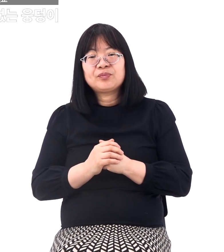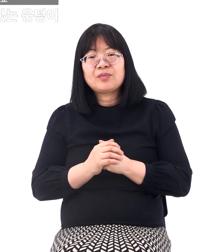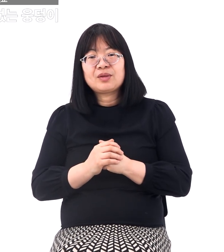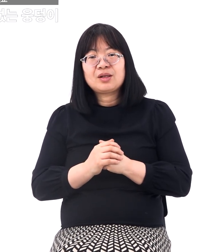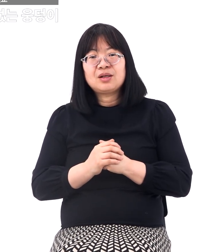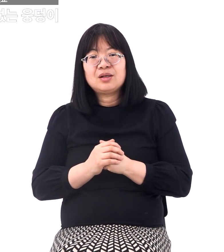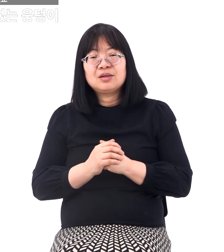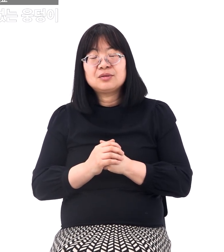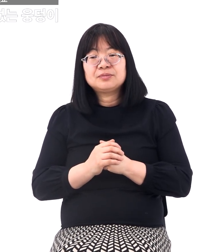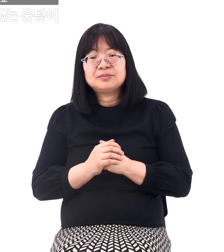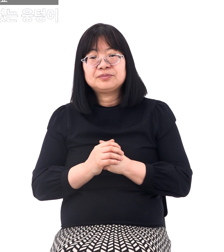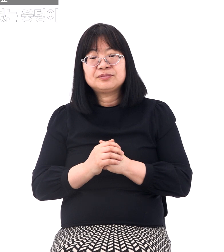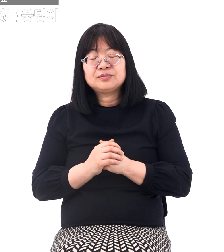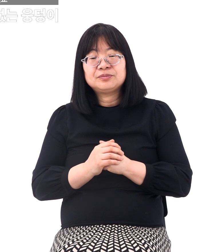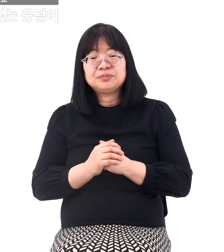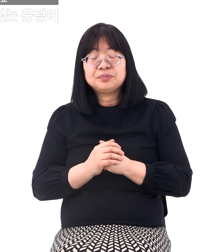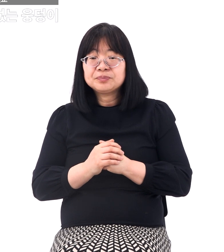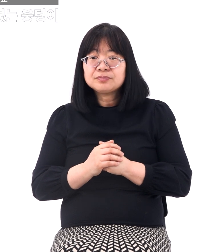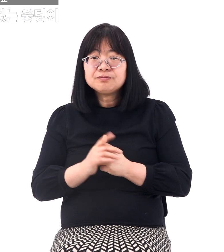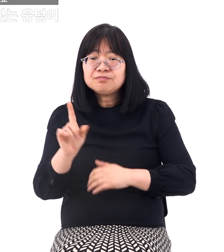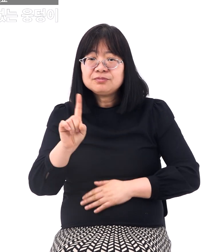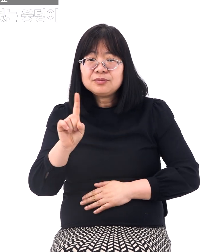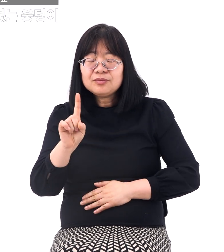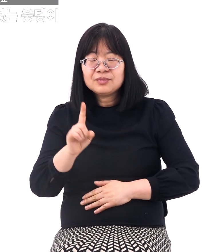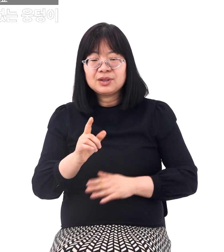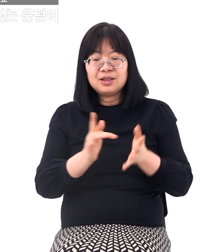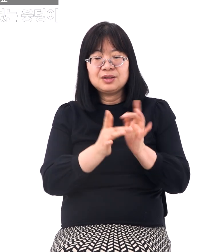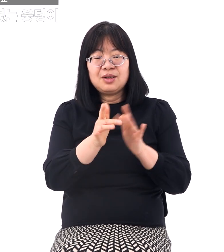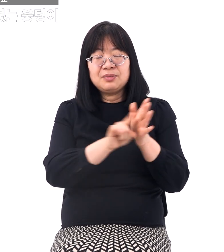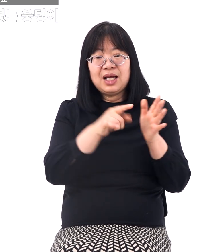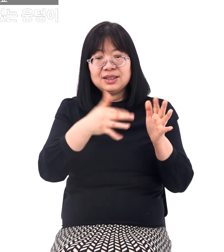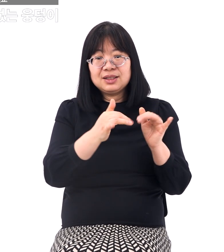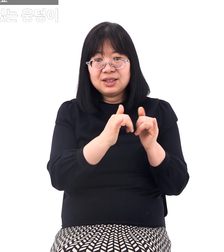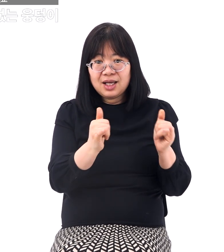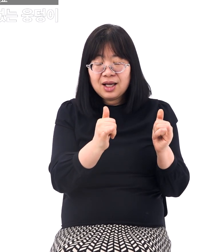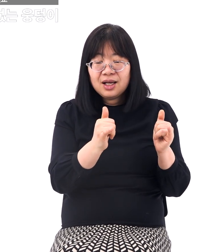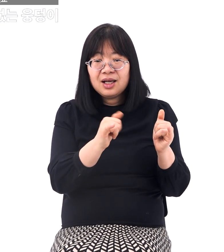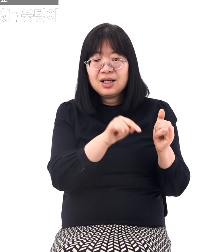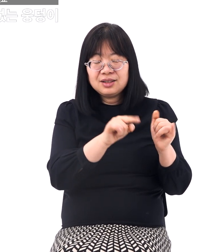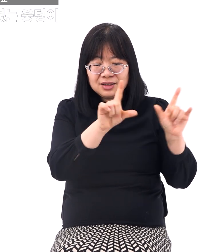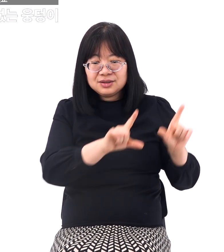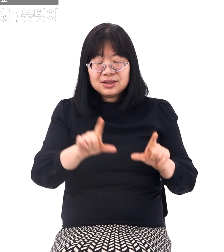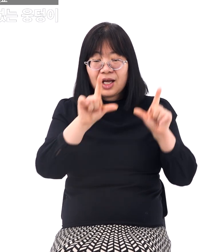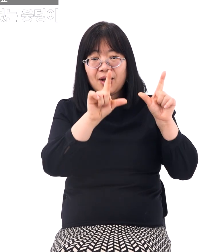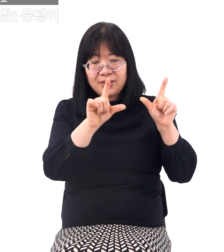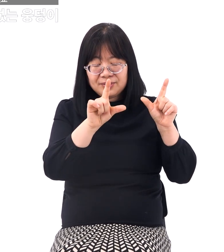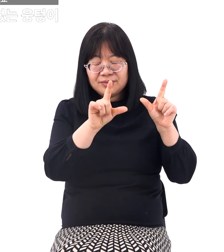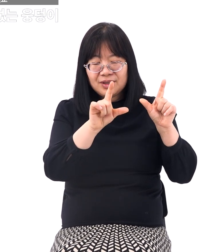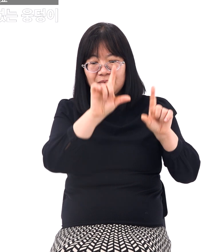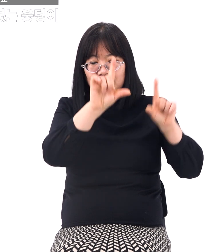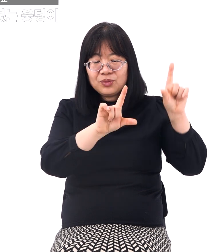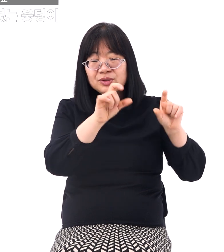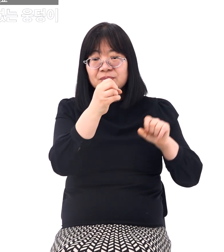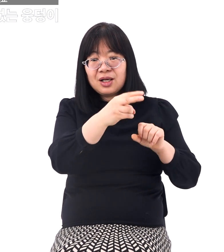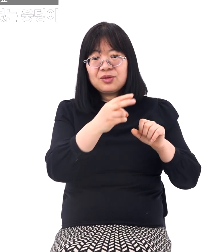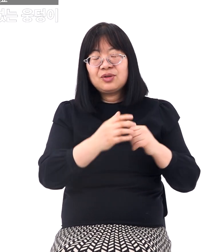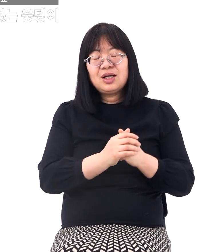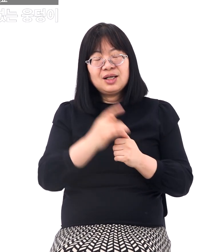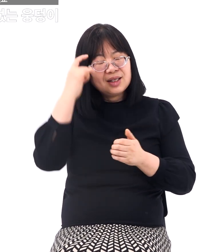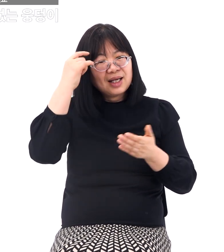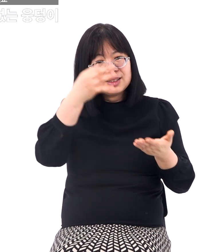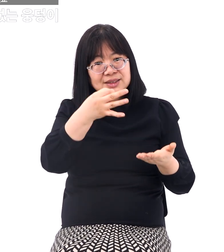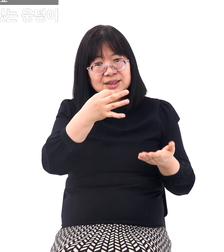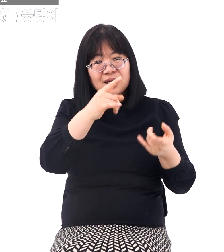물을 쌓아요. 그러니까 이방 땅에 사는 사람들의 삶의 패턴과